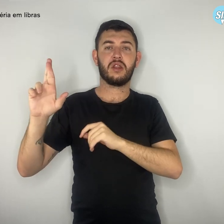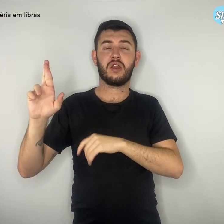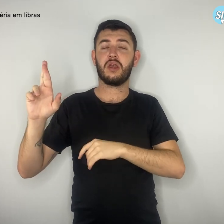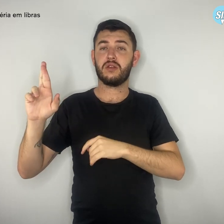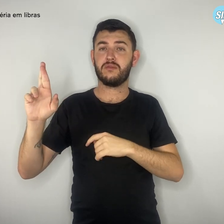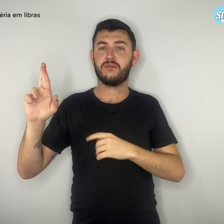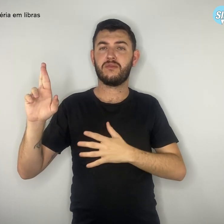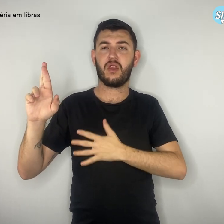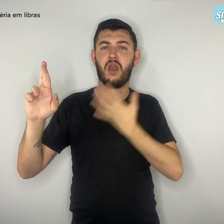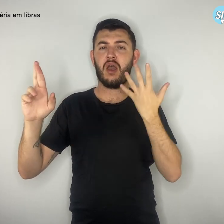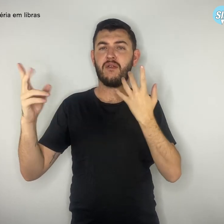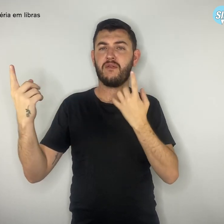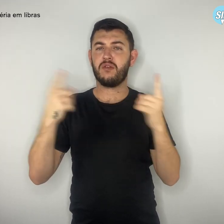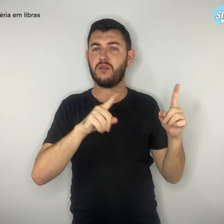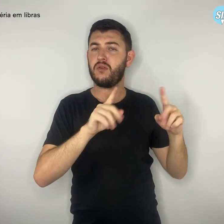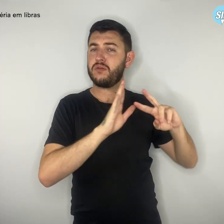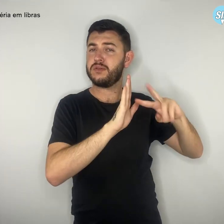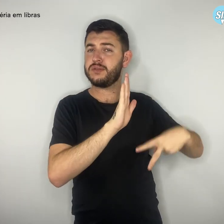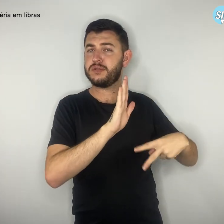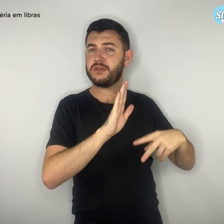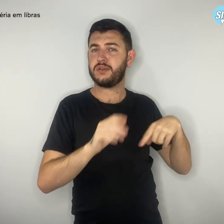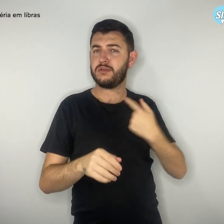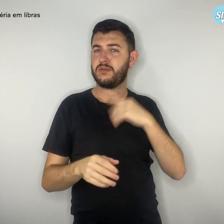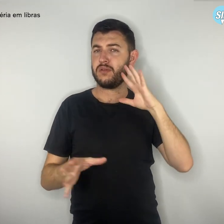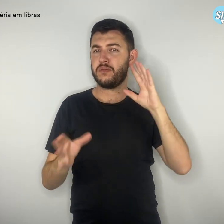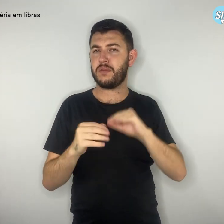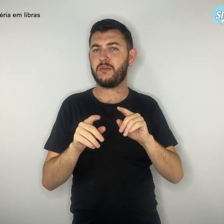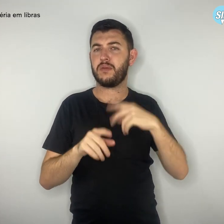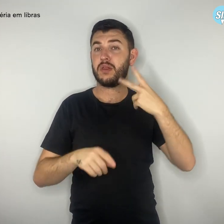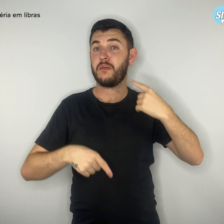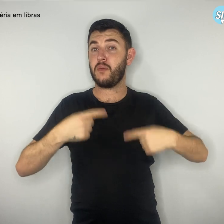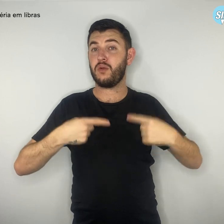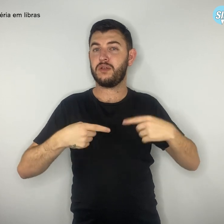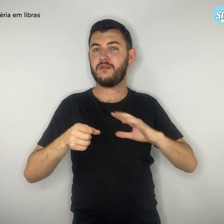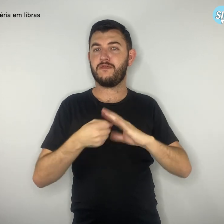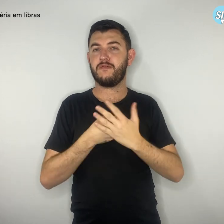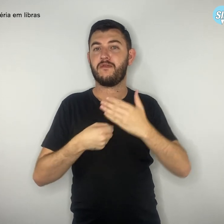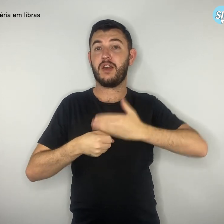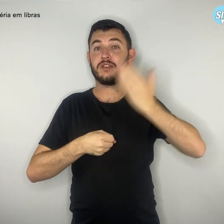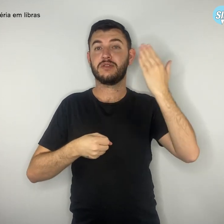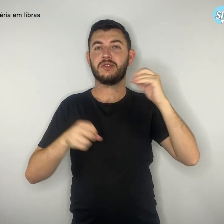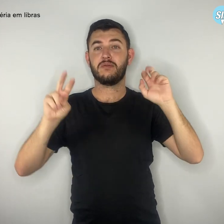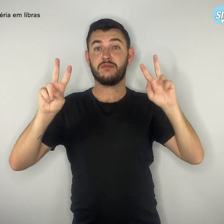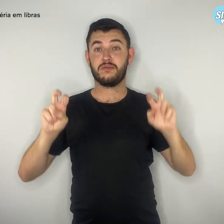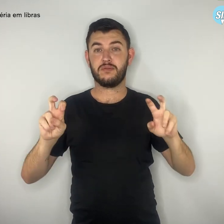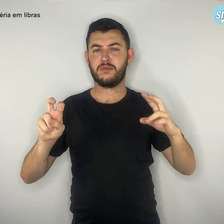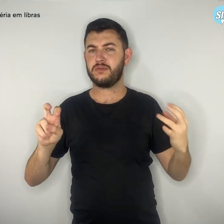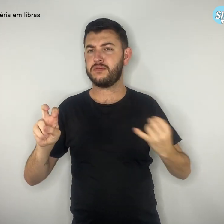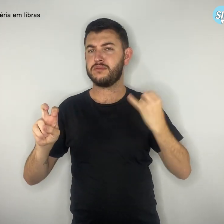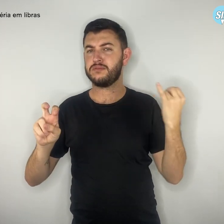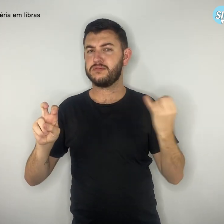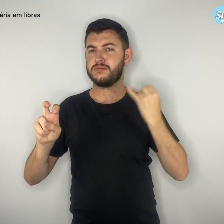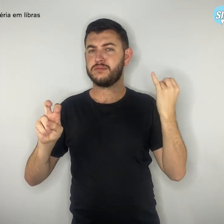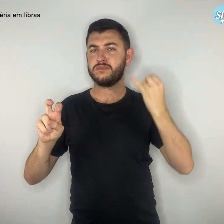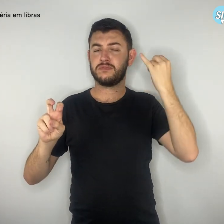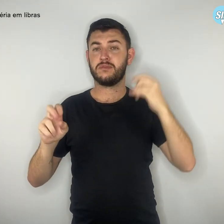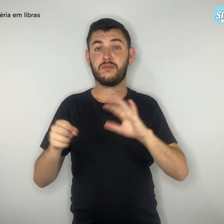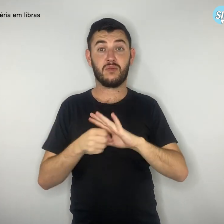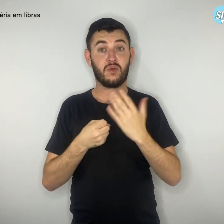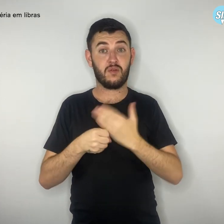A aversão pelos sindicatos é um tema tão importante na política fascista que o fascismo